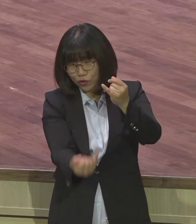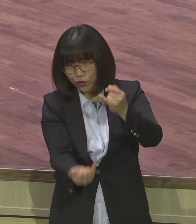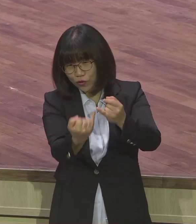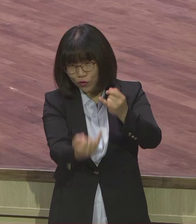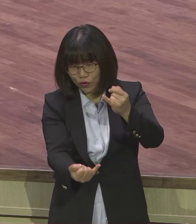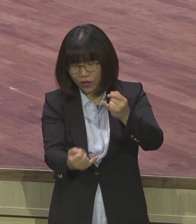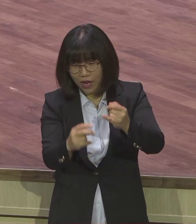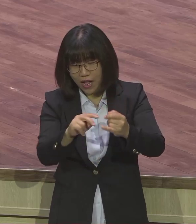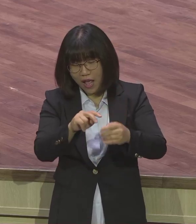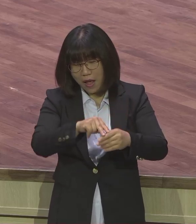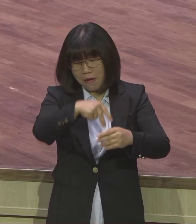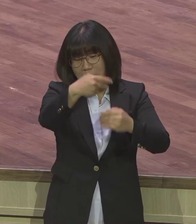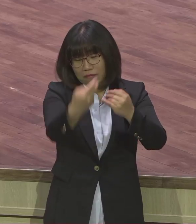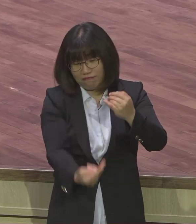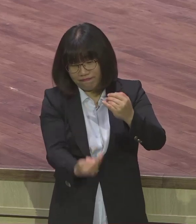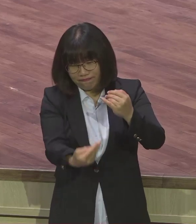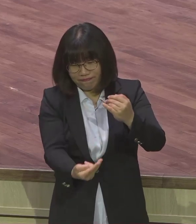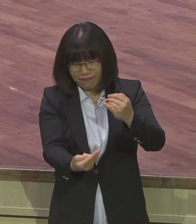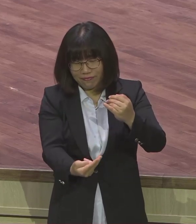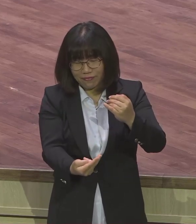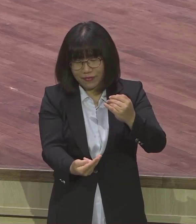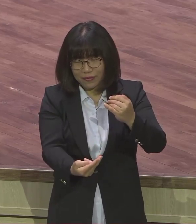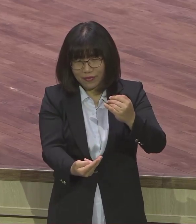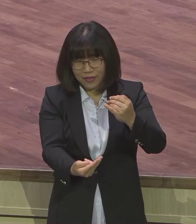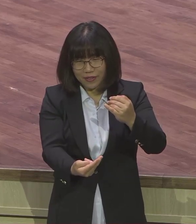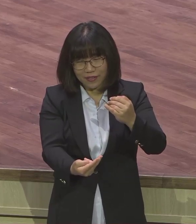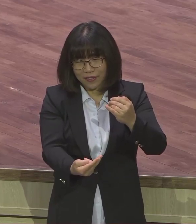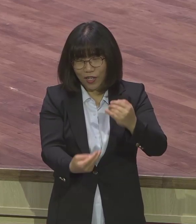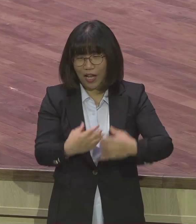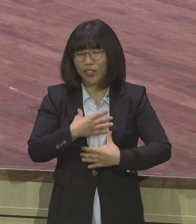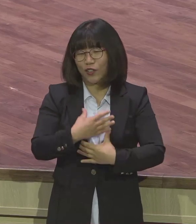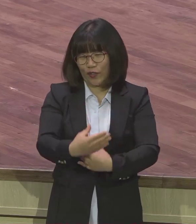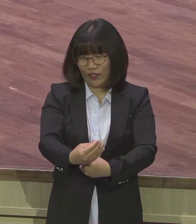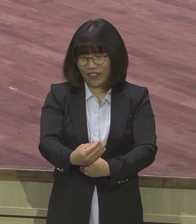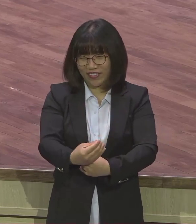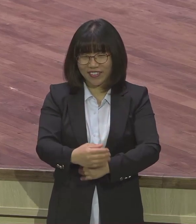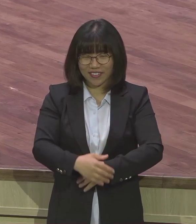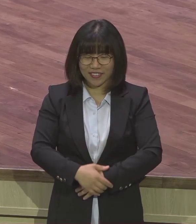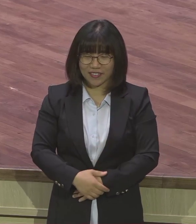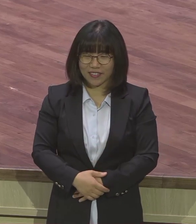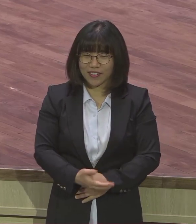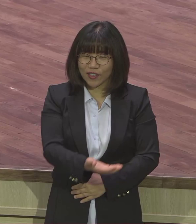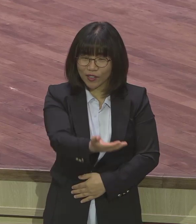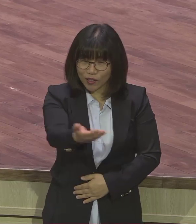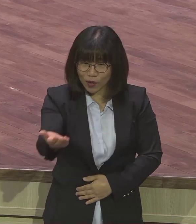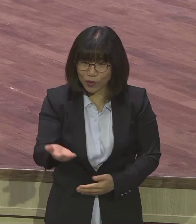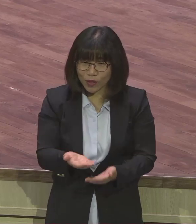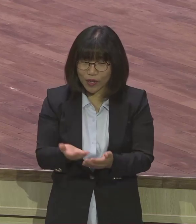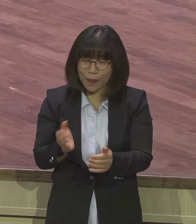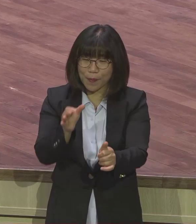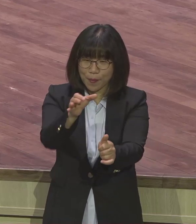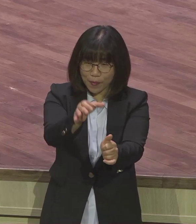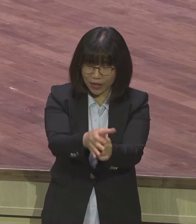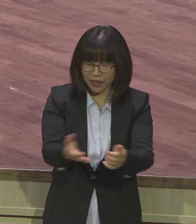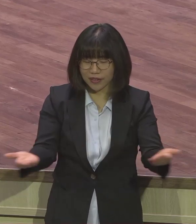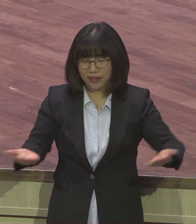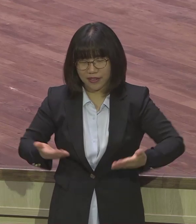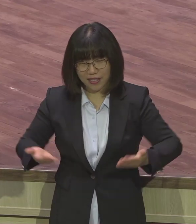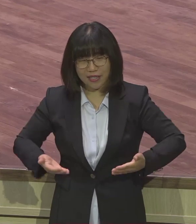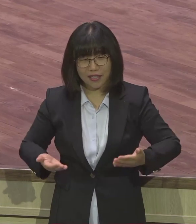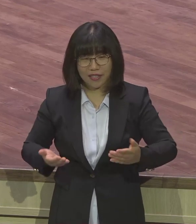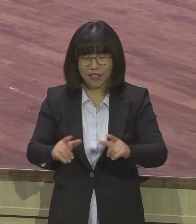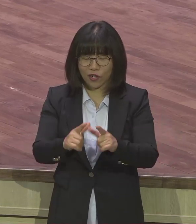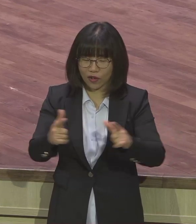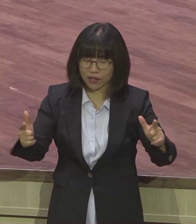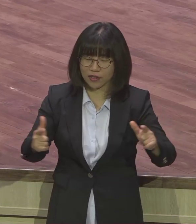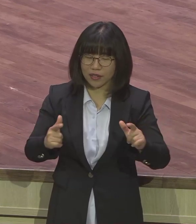던져요. 거의 그걸 못 던집니다. 여러분에게 주신 직장, 사업장, 여러분 살고 있는